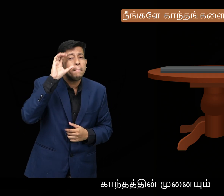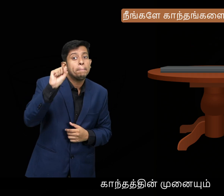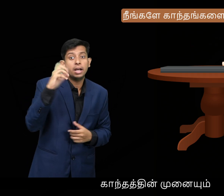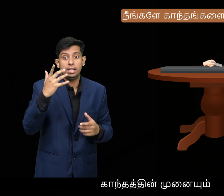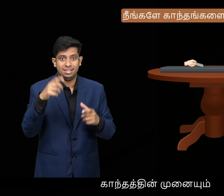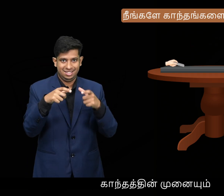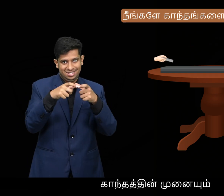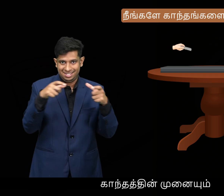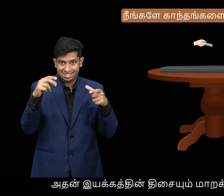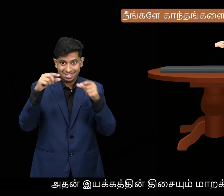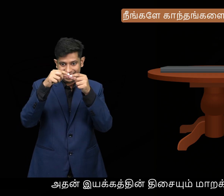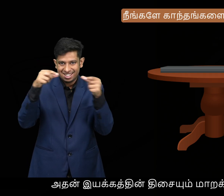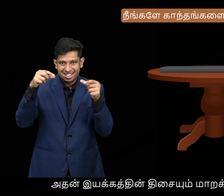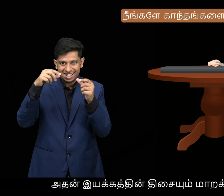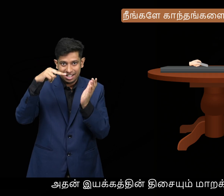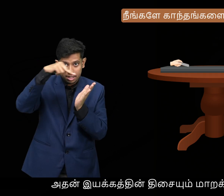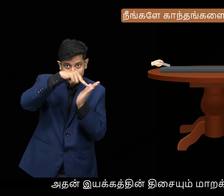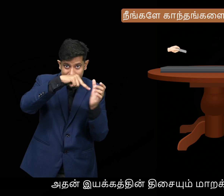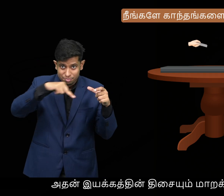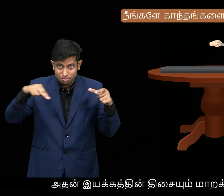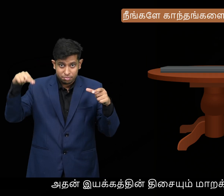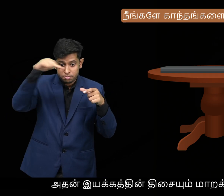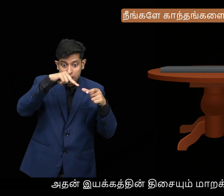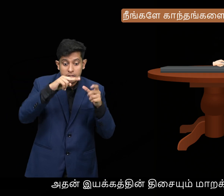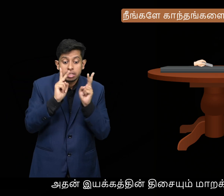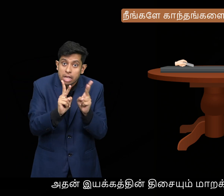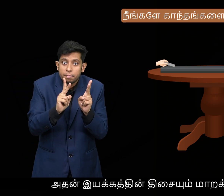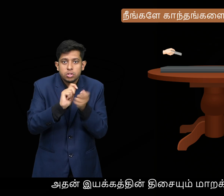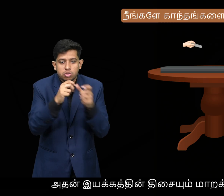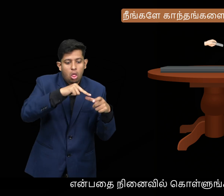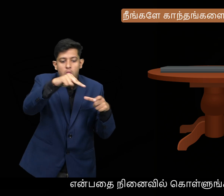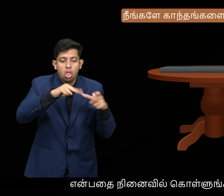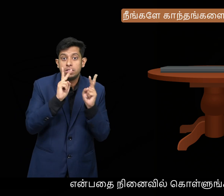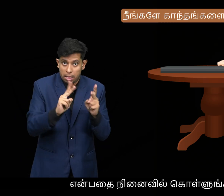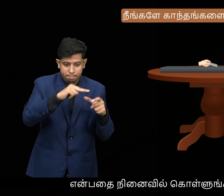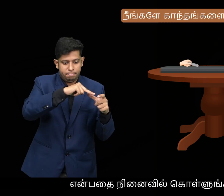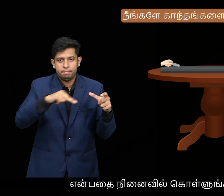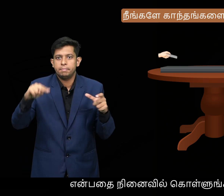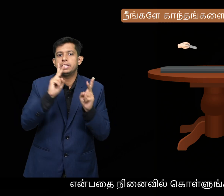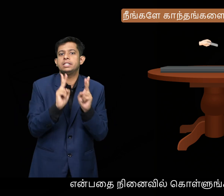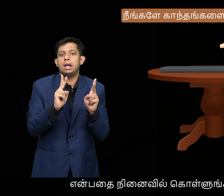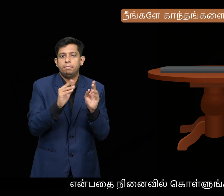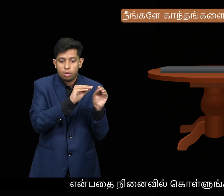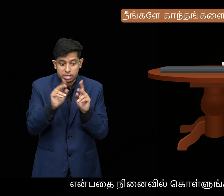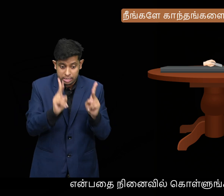காந்தத்தின் முனையும் அதன் இயக்கத்தின் திசையையும் மாற்றக்கூடாது என்பதை நினைவில் கொள்ளுங்கள்.